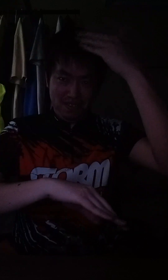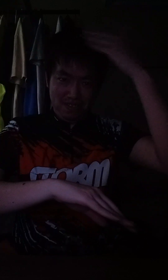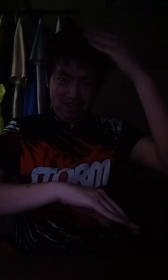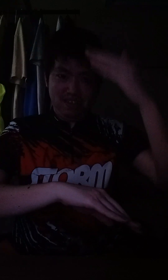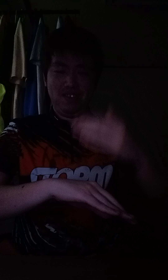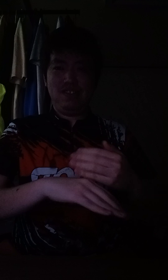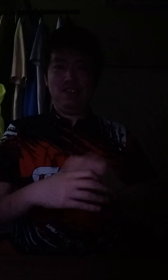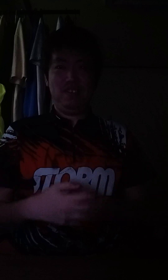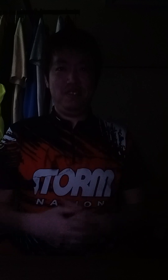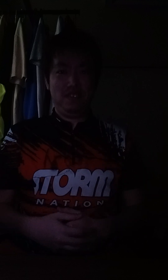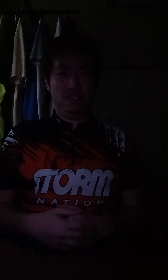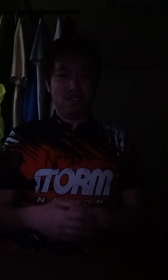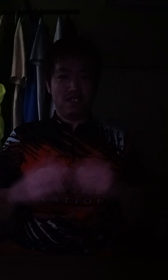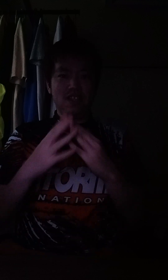축하합니다. 자.